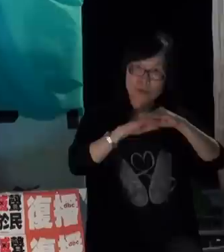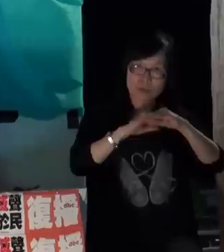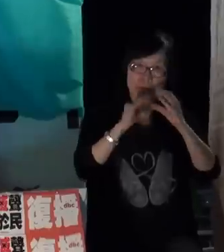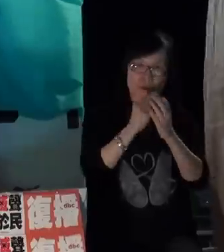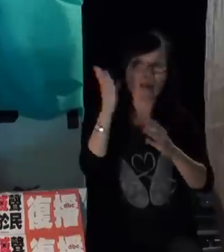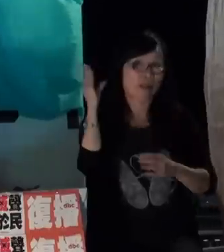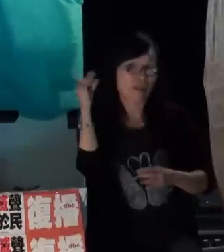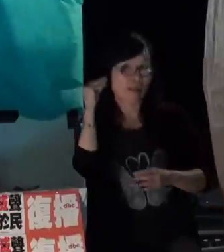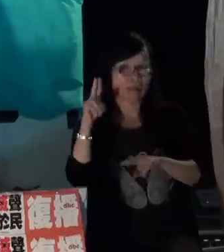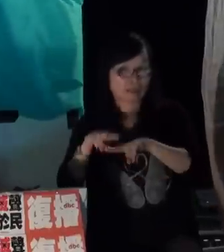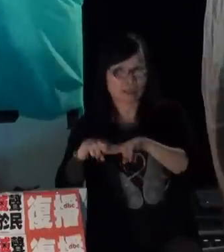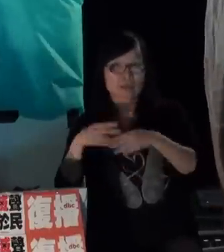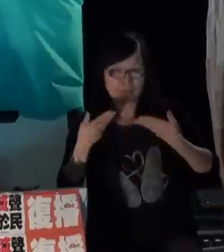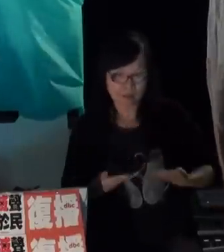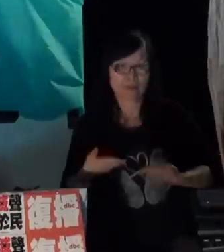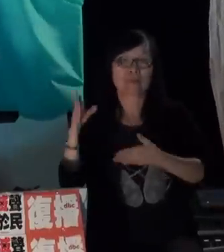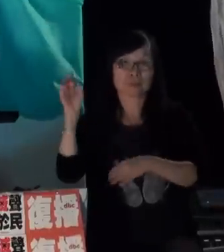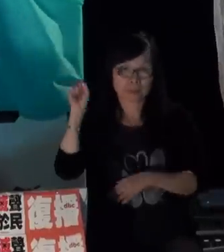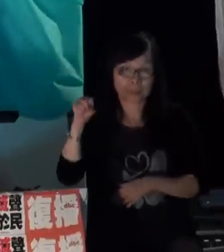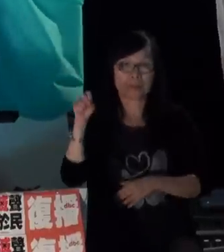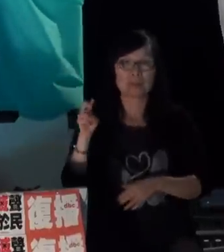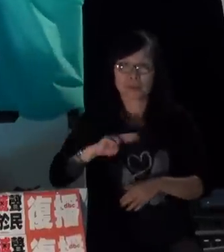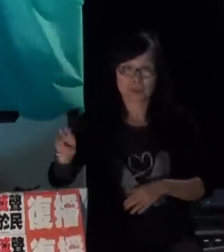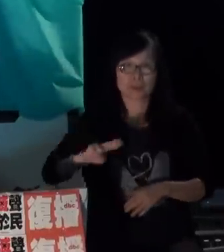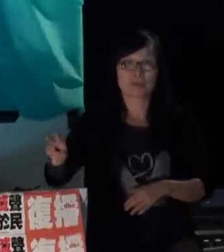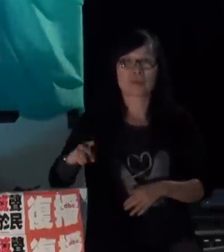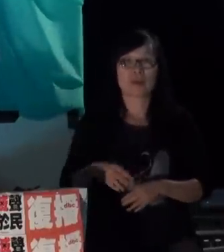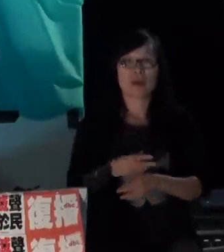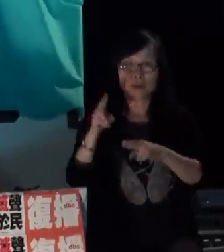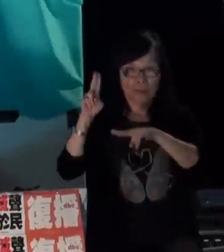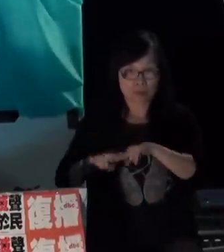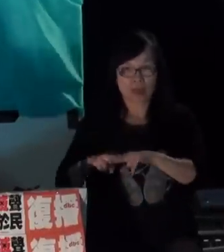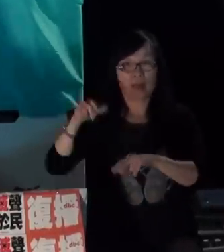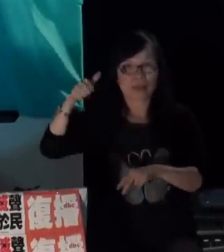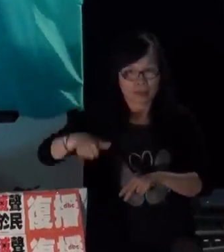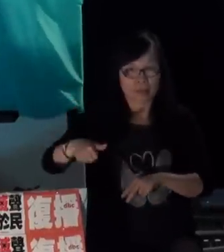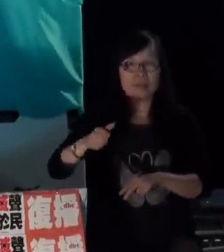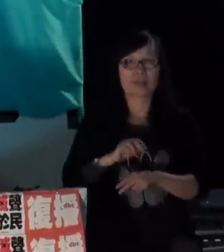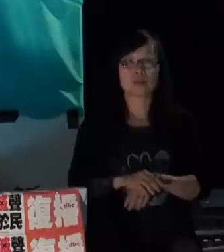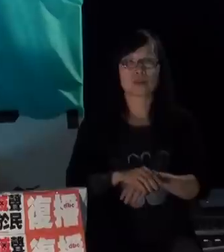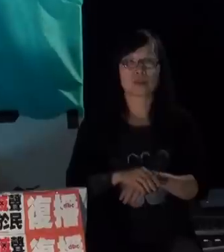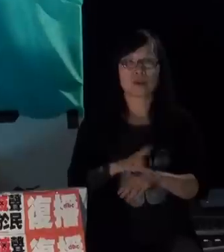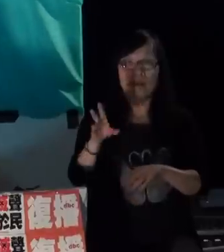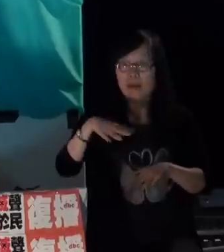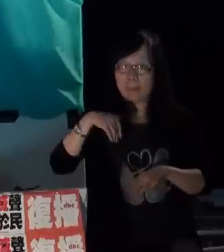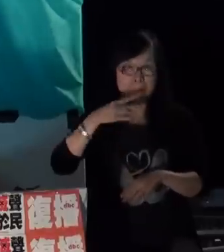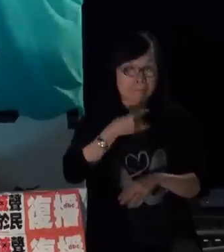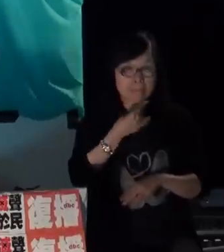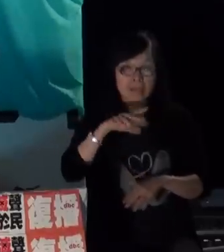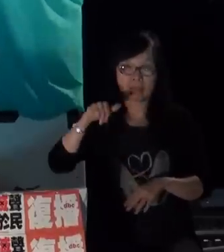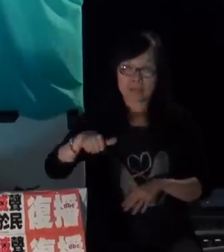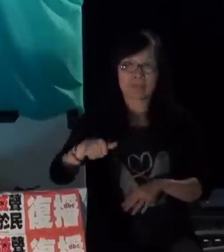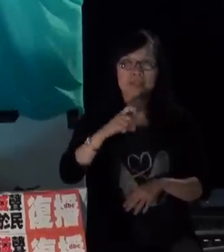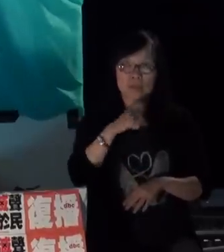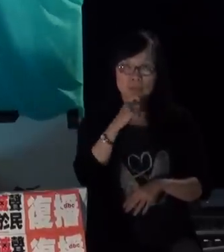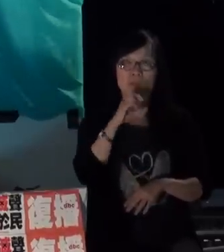共產黨 order 嘅啫嘛，而家都係。共產黨一按掣，大家跪低瞓低。但係當按共產黨未按有